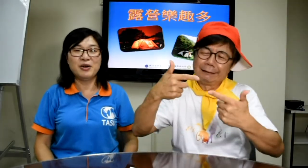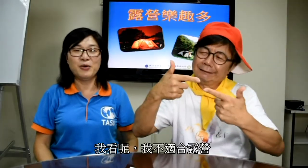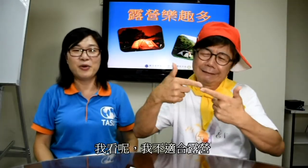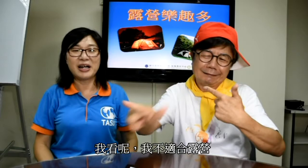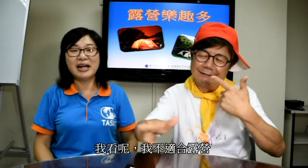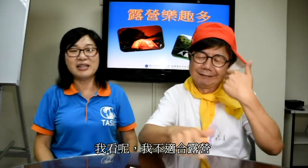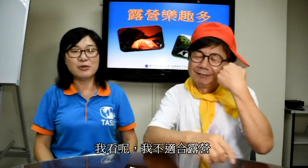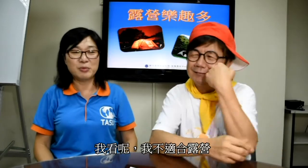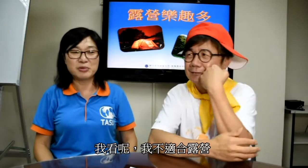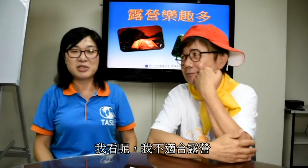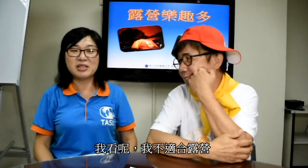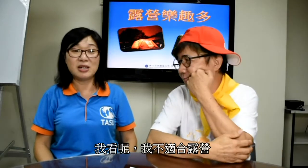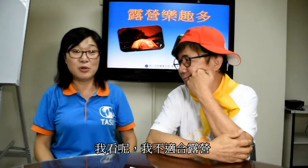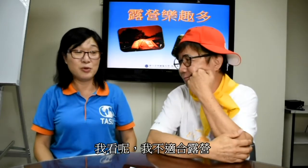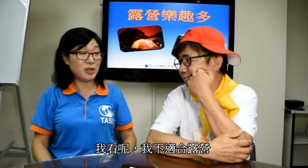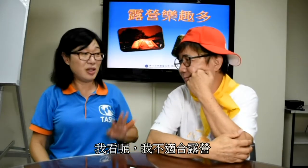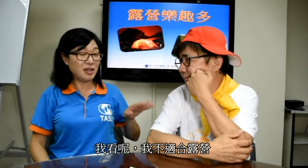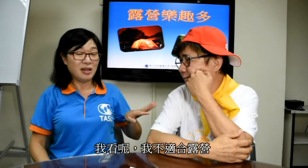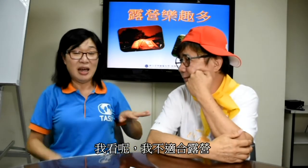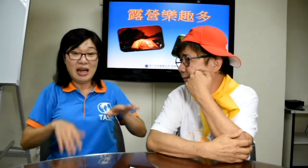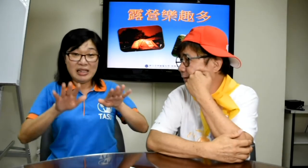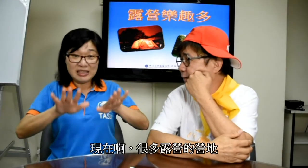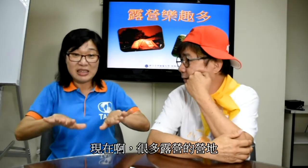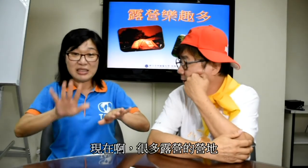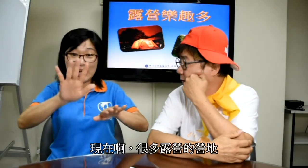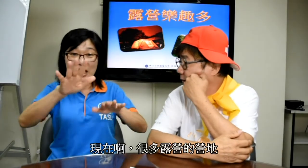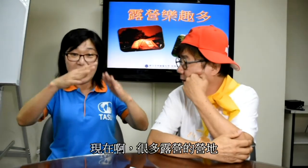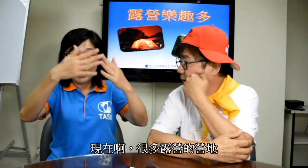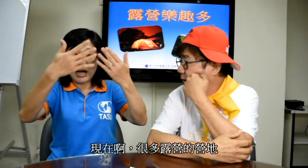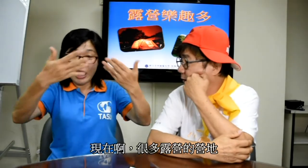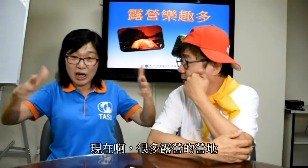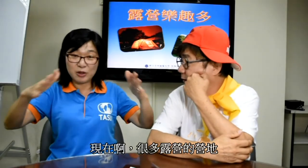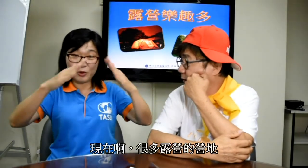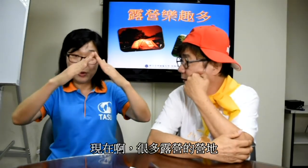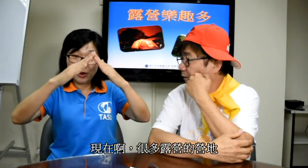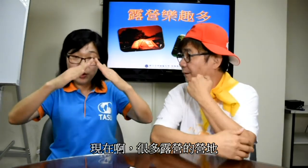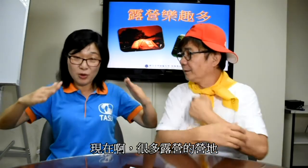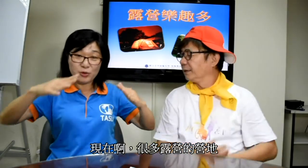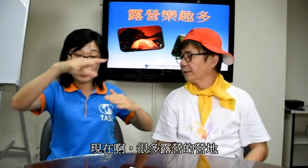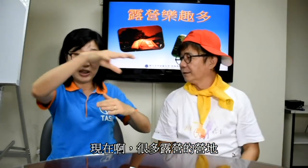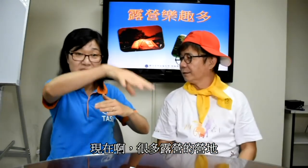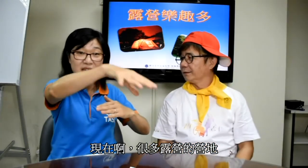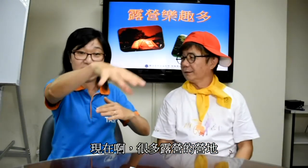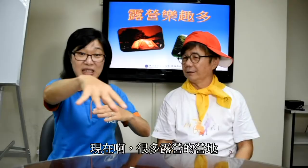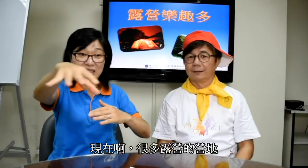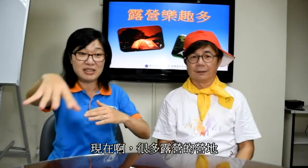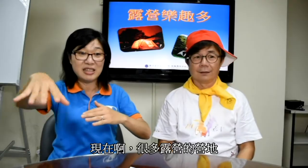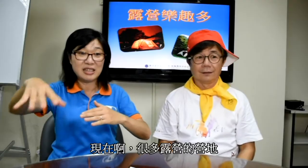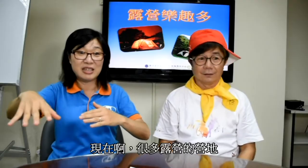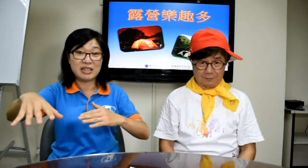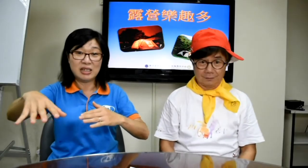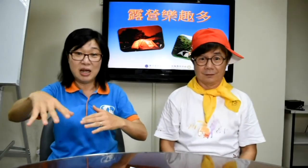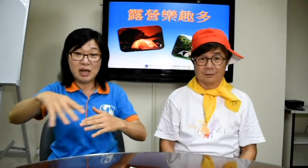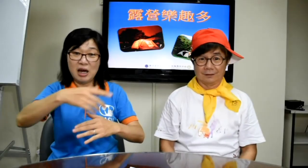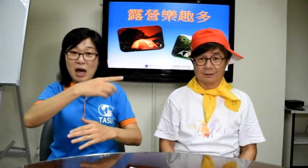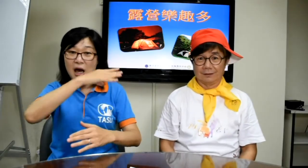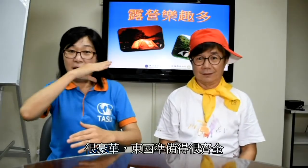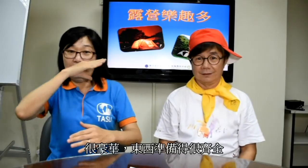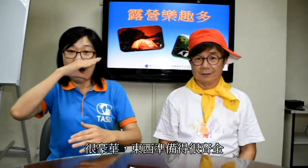我看呢我不适合露营。现在啊很多露营的营地很豪